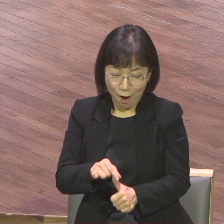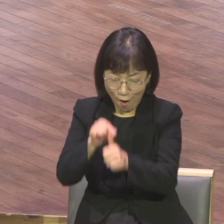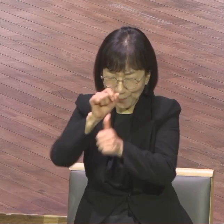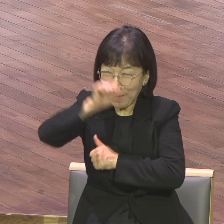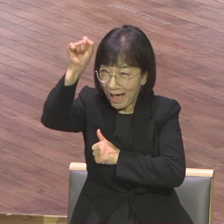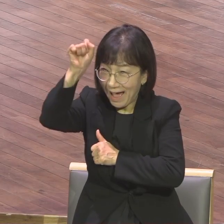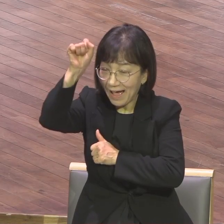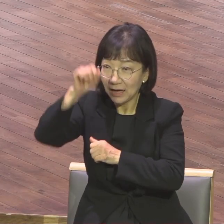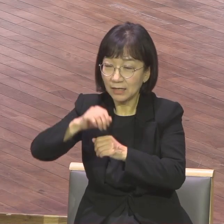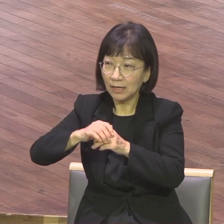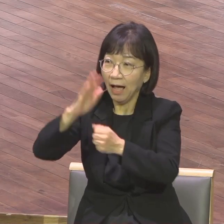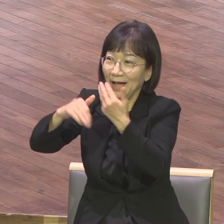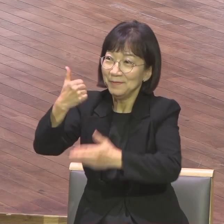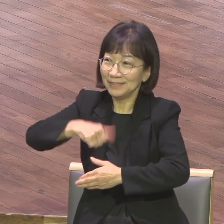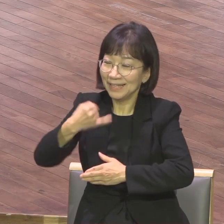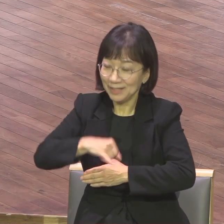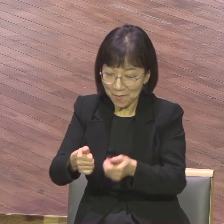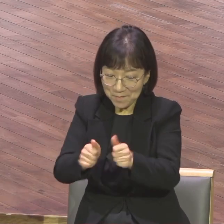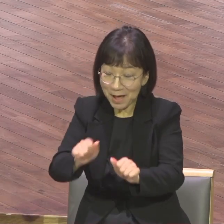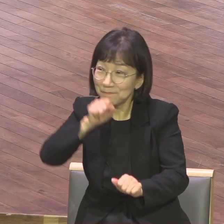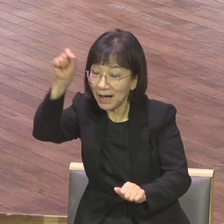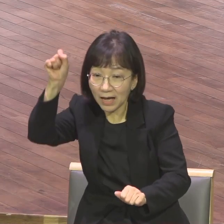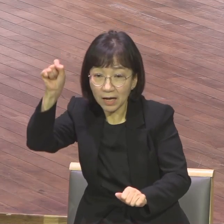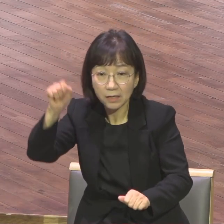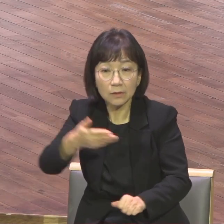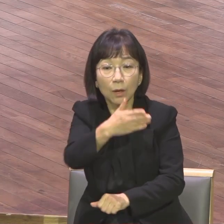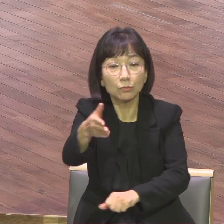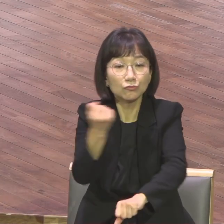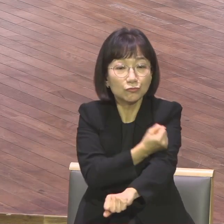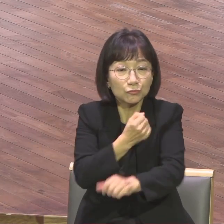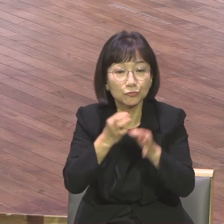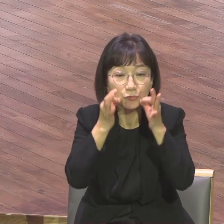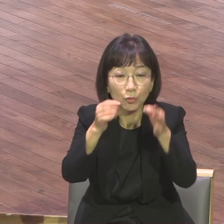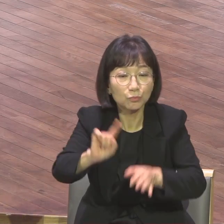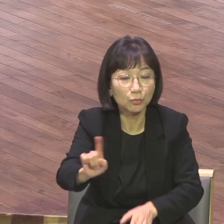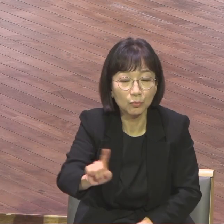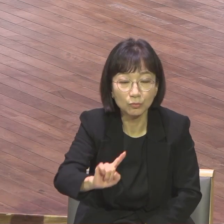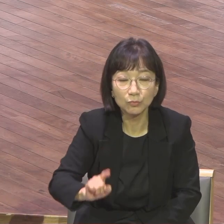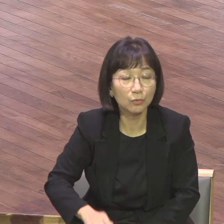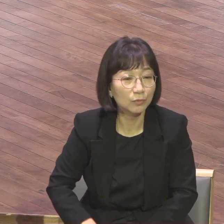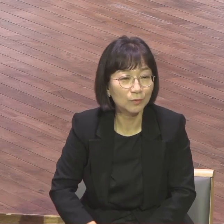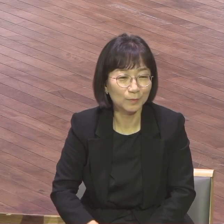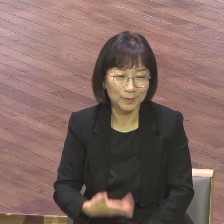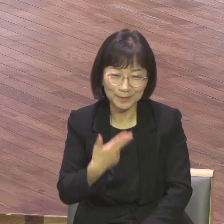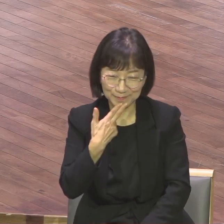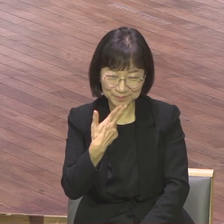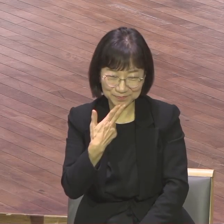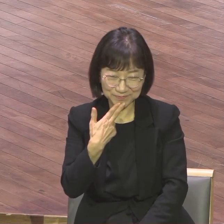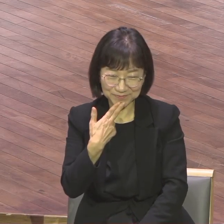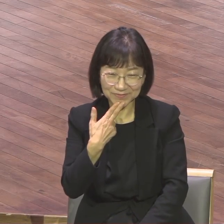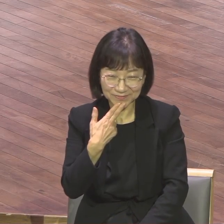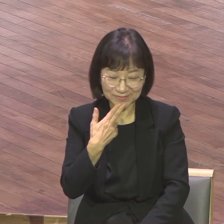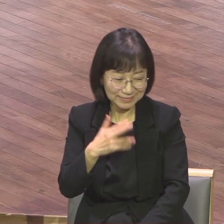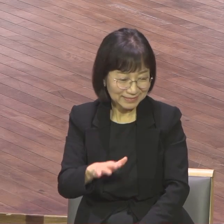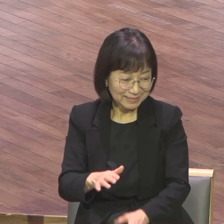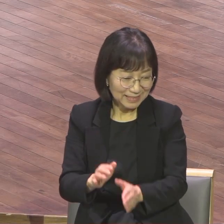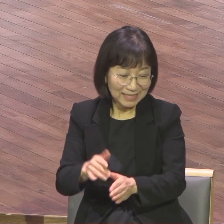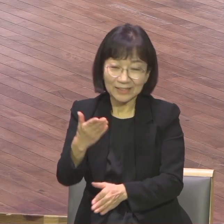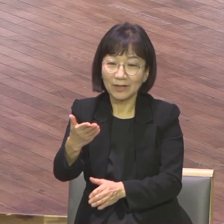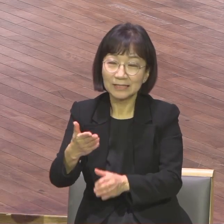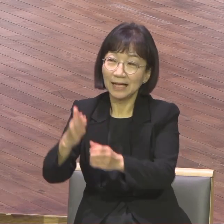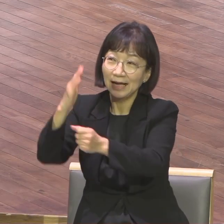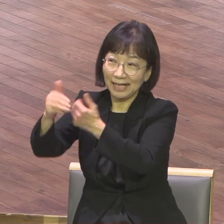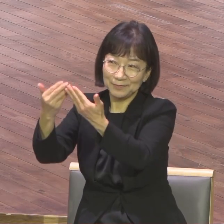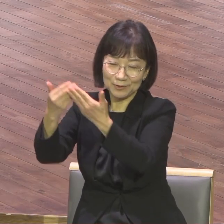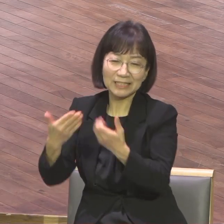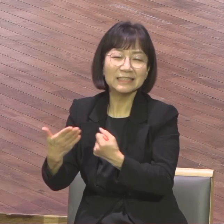내가 하나님 자녀 되었다. 노력한 게 뭐가 있어요? 아무것도 없어요. 그래서 너희는 그 은혜를